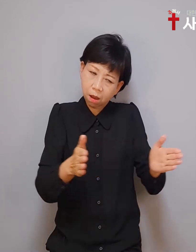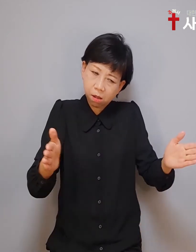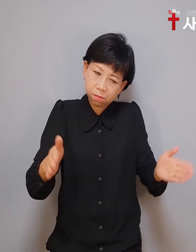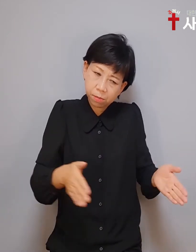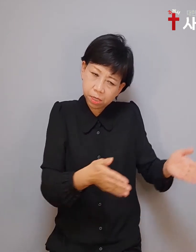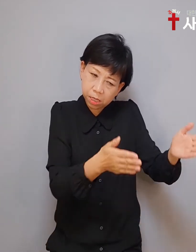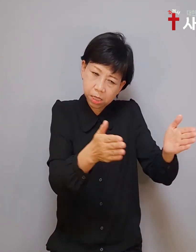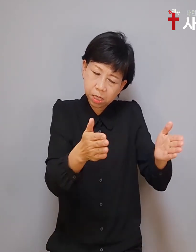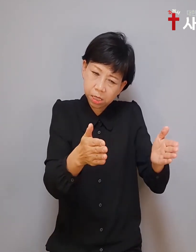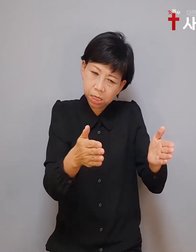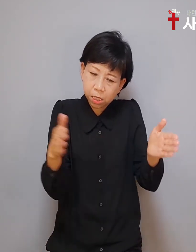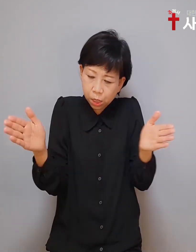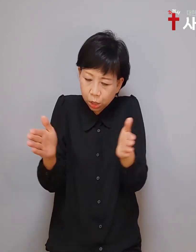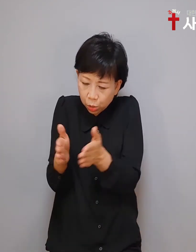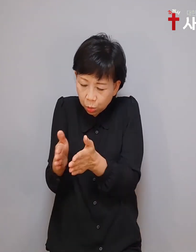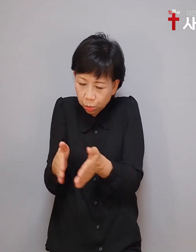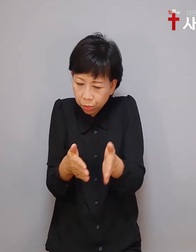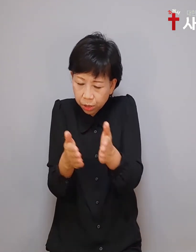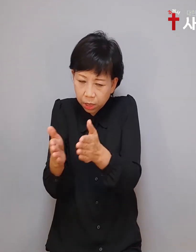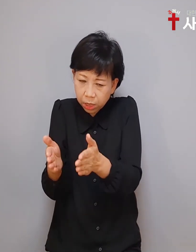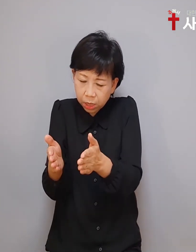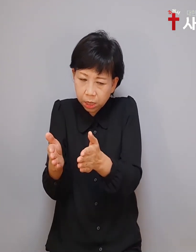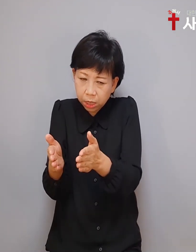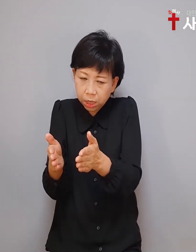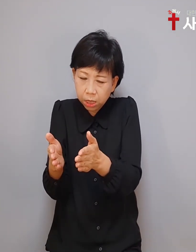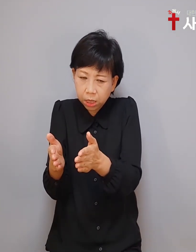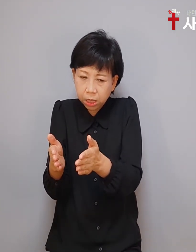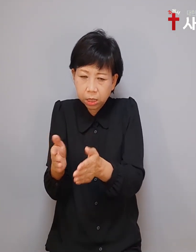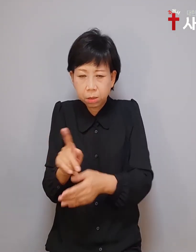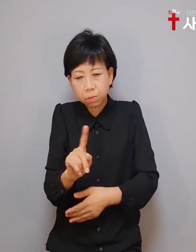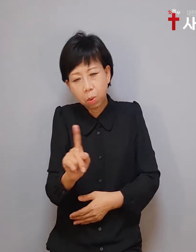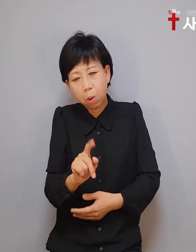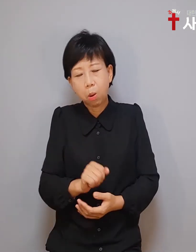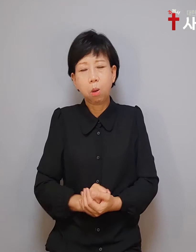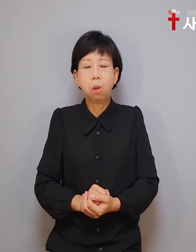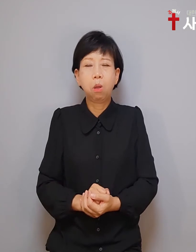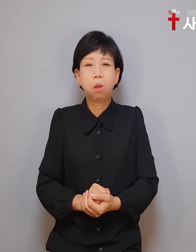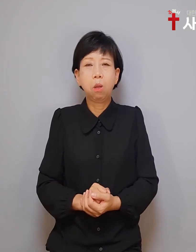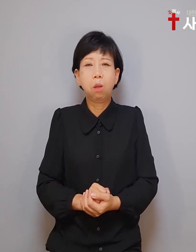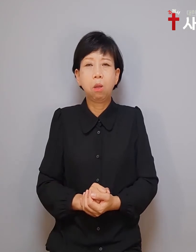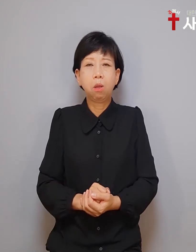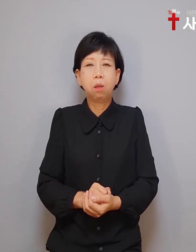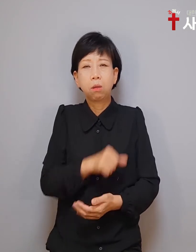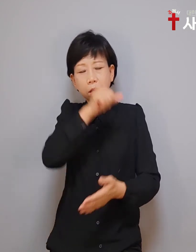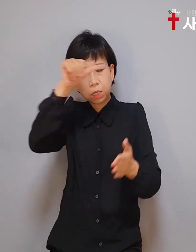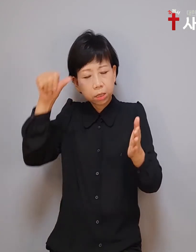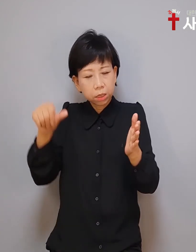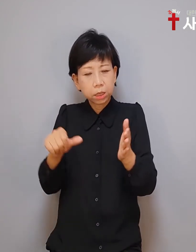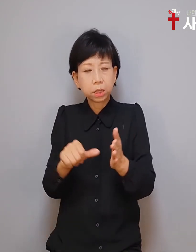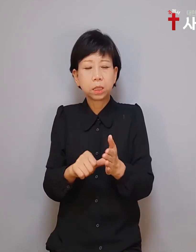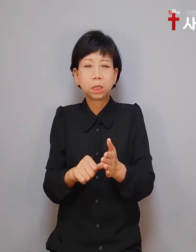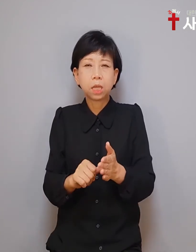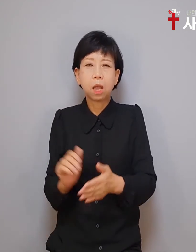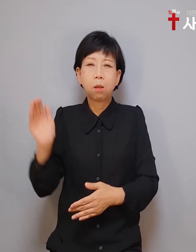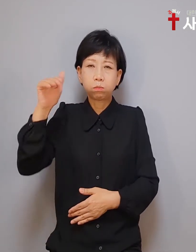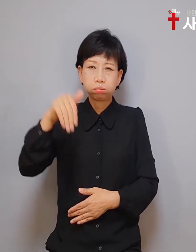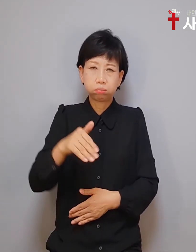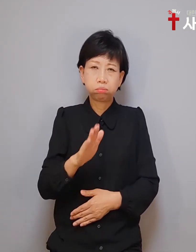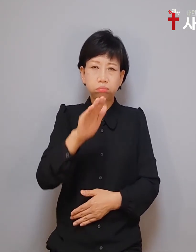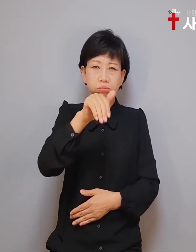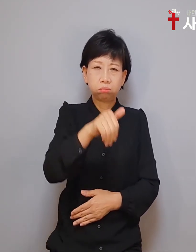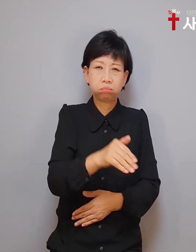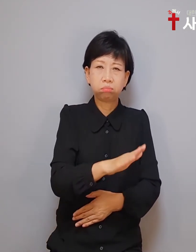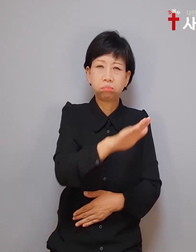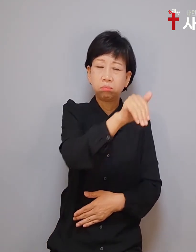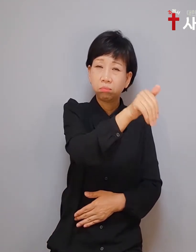같습니다. 참 쉽지 않은 많은 일들이 우리 인생 여정 가운데 있었다. 그 여정 속에서